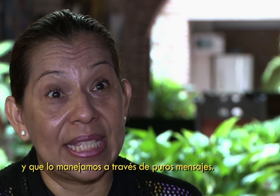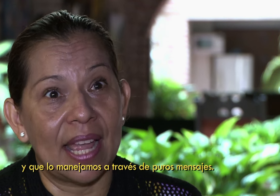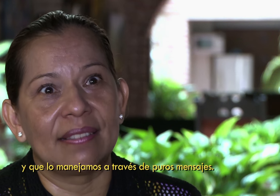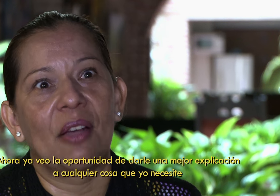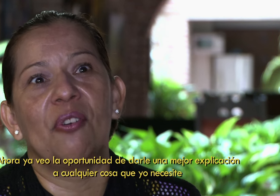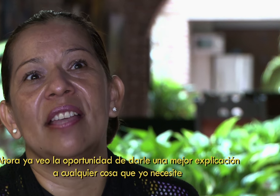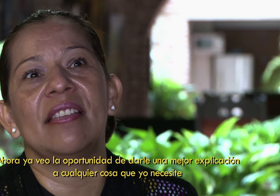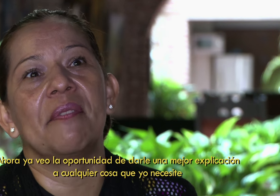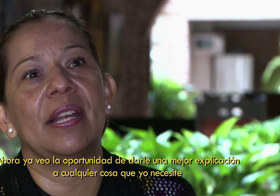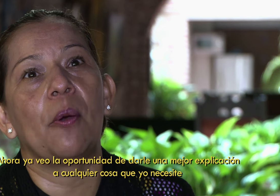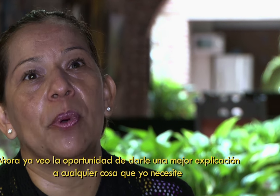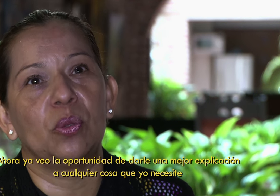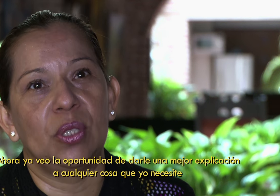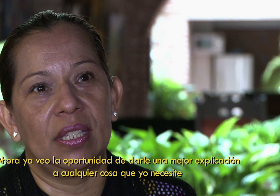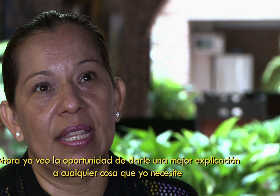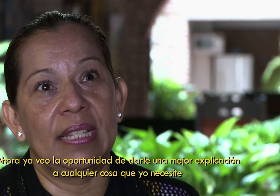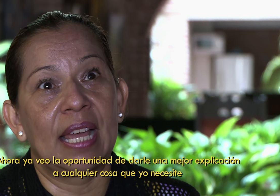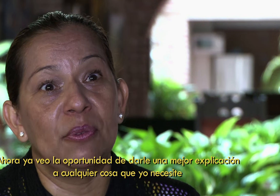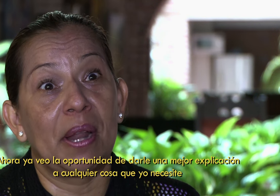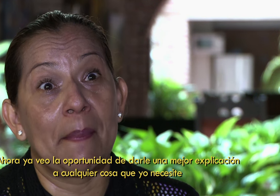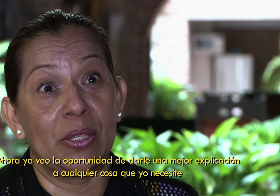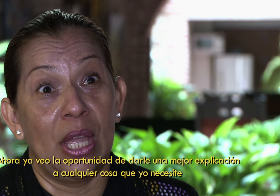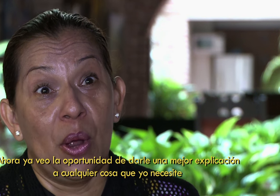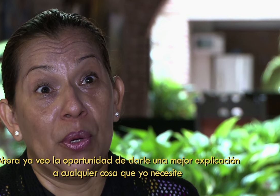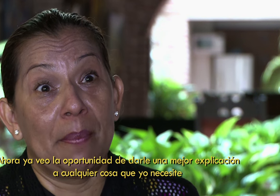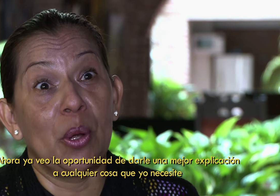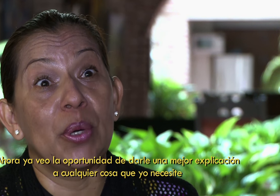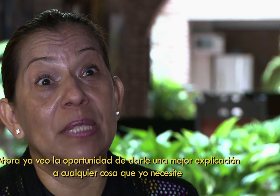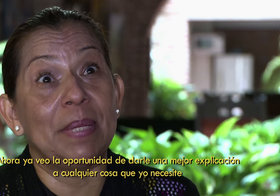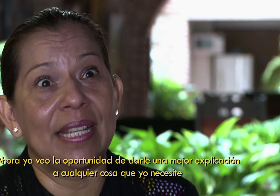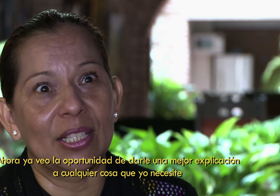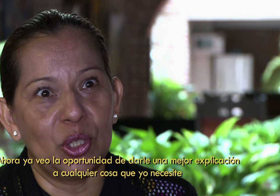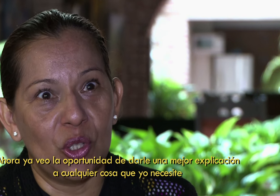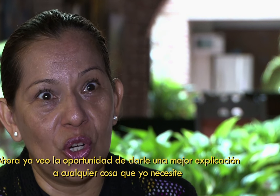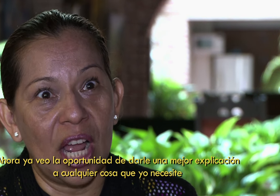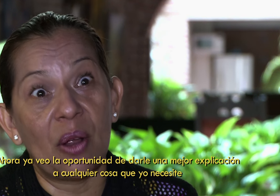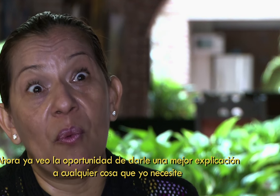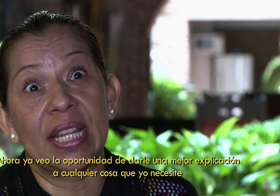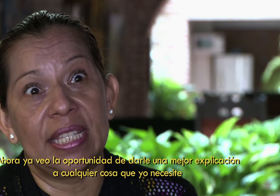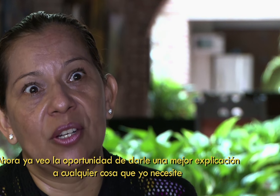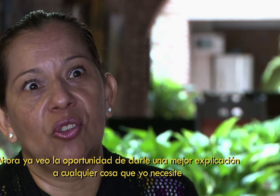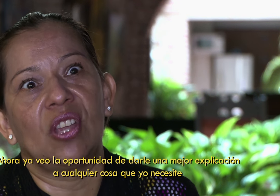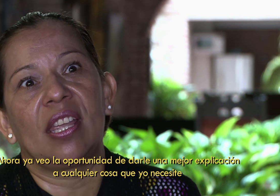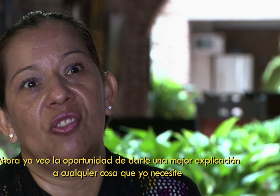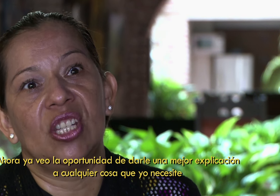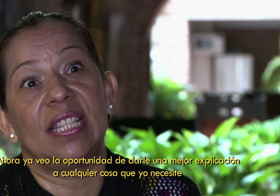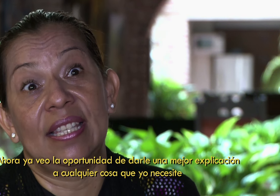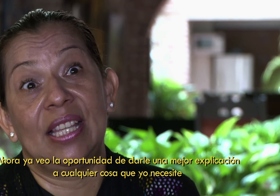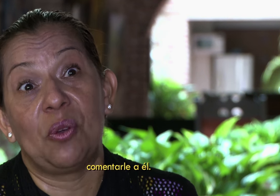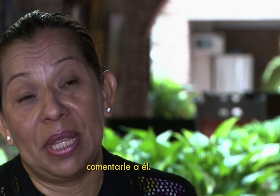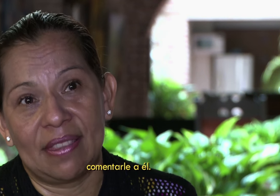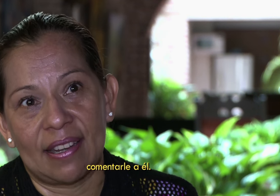mensajes. Ahora ya va a haber la oportunidad de darle una mejor explicación a cualquier cosa que yo necesite comentarle a